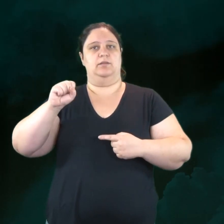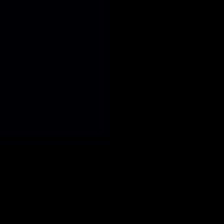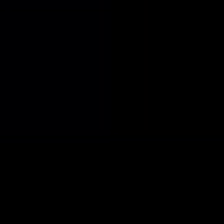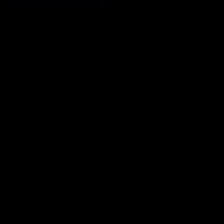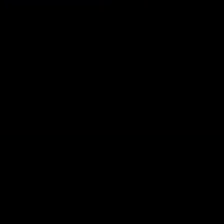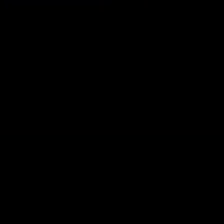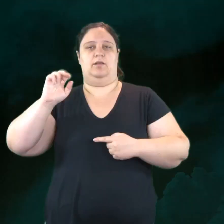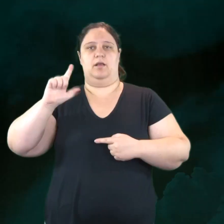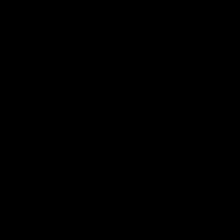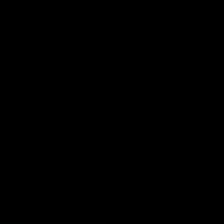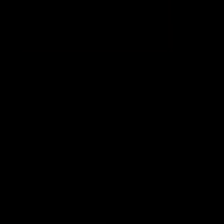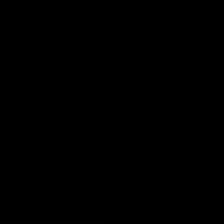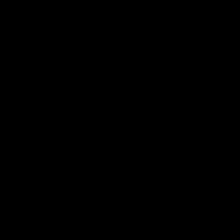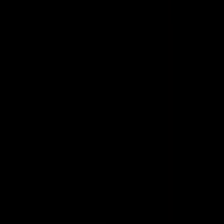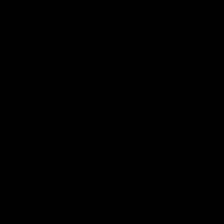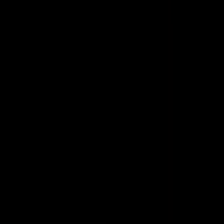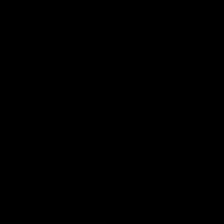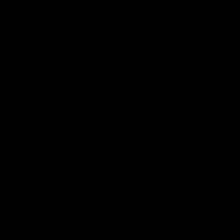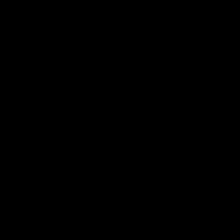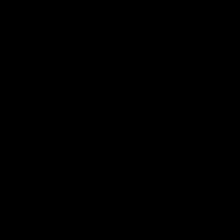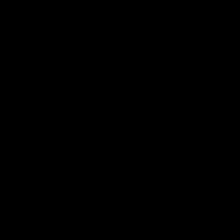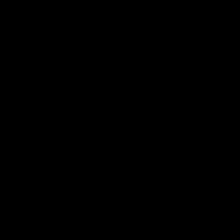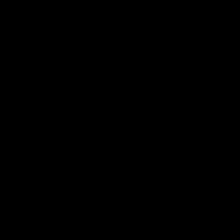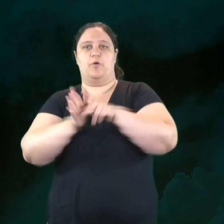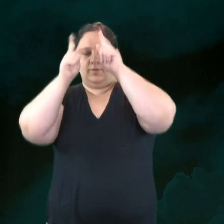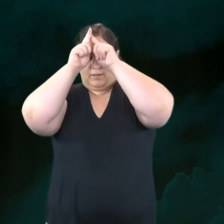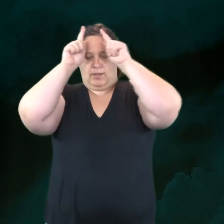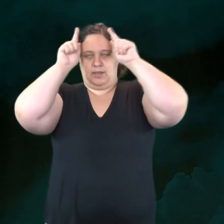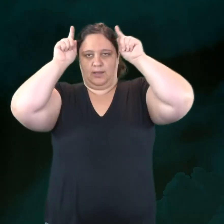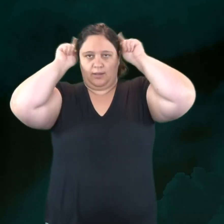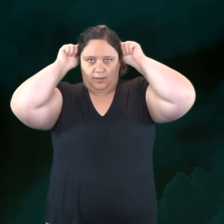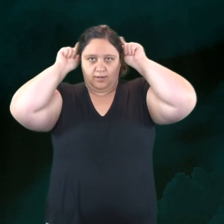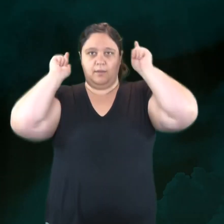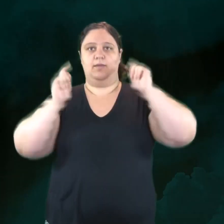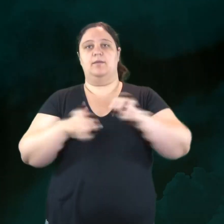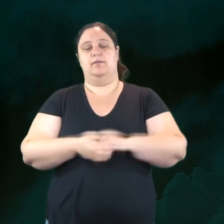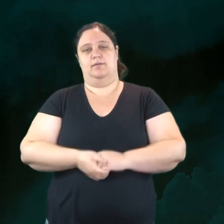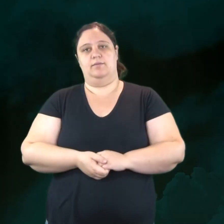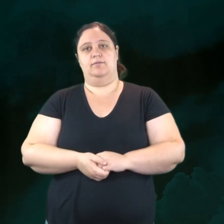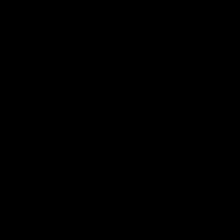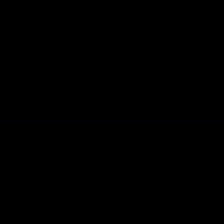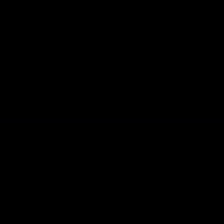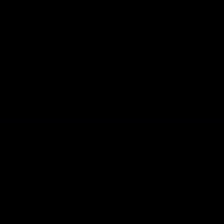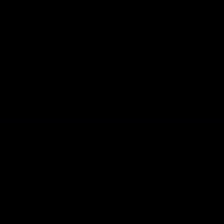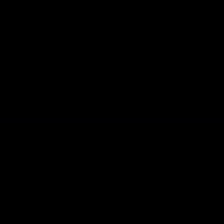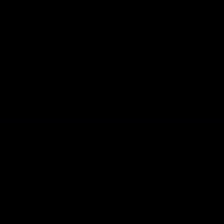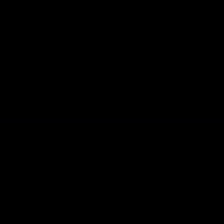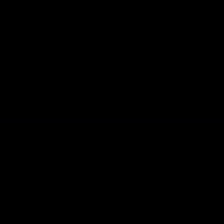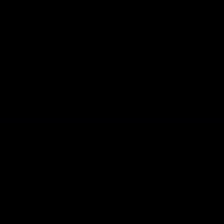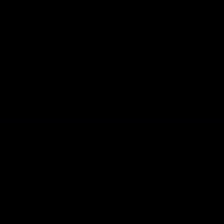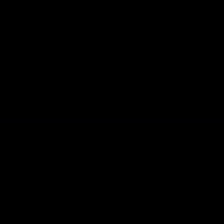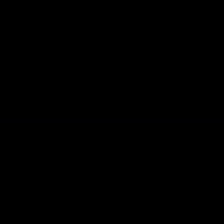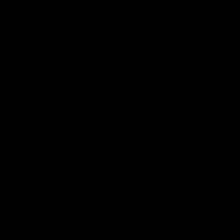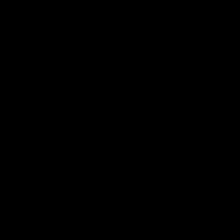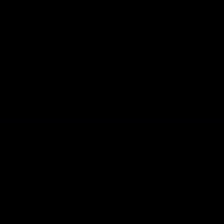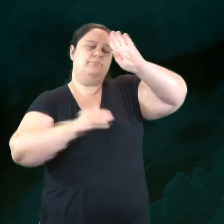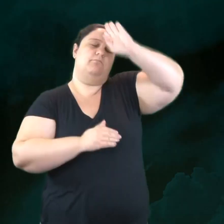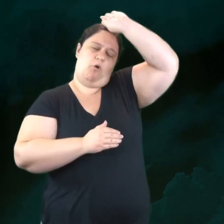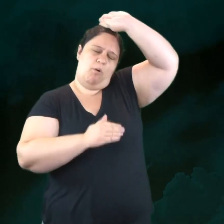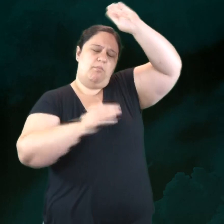Grécia, e ela estava, à época, estava debaixo da dominação do Império